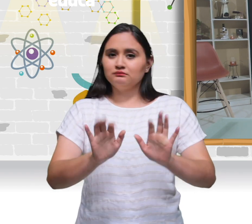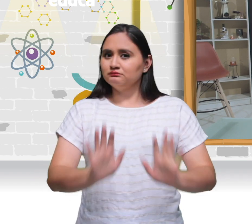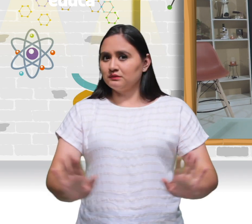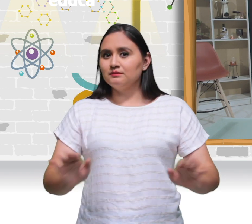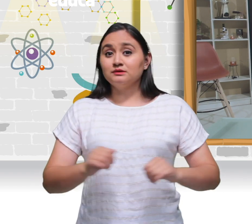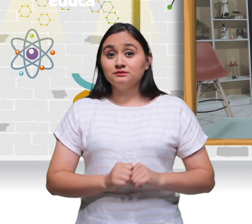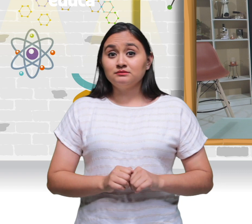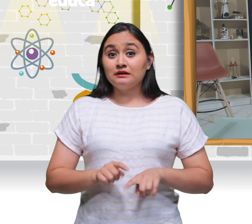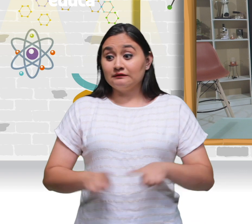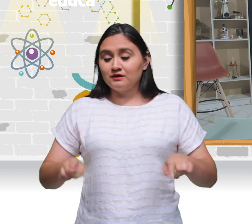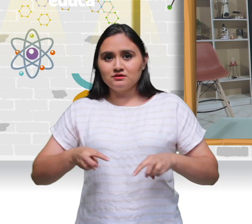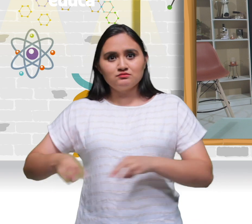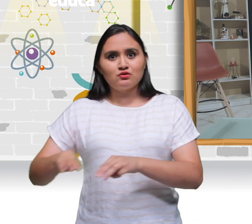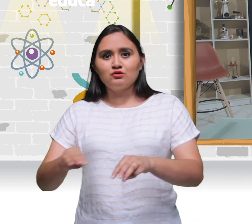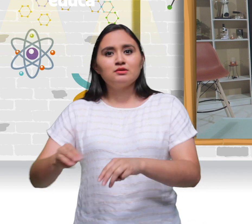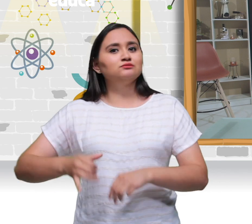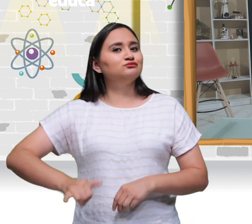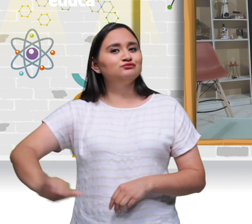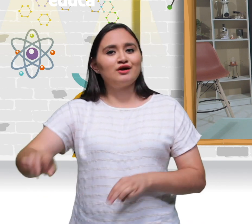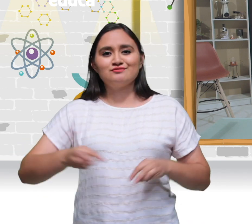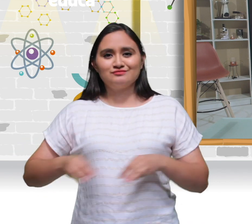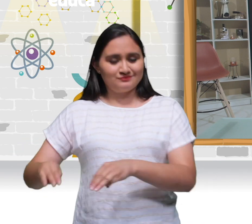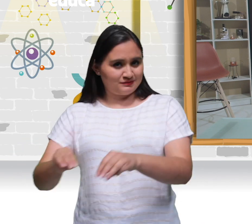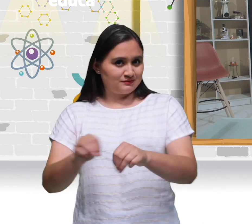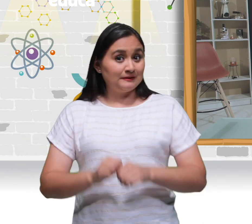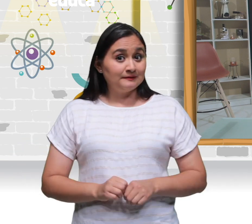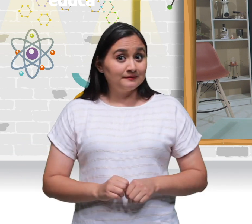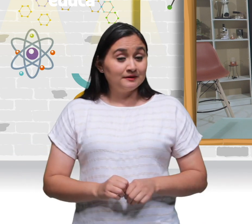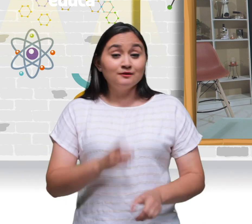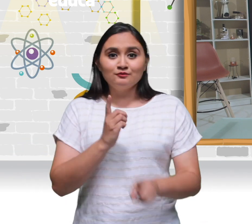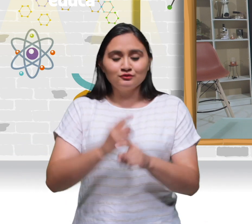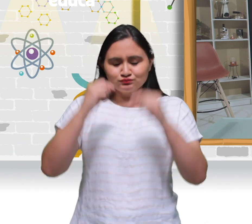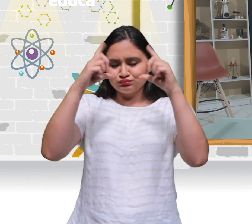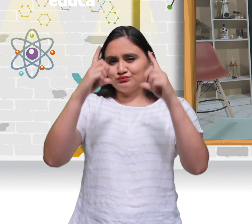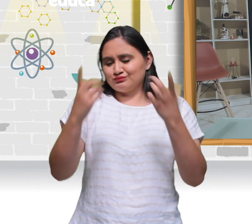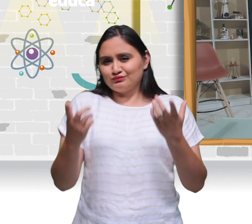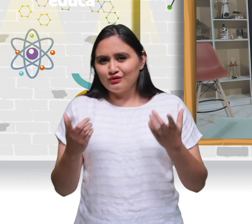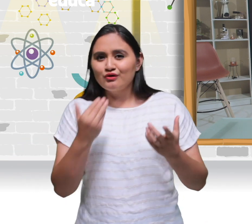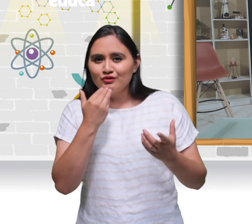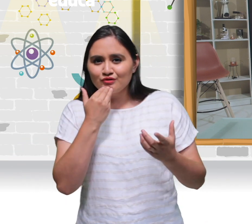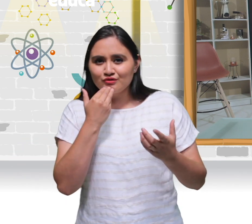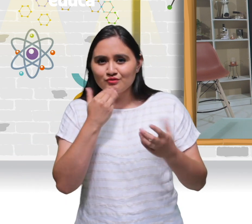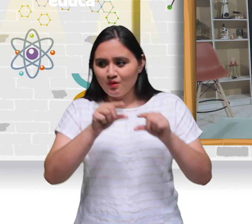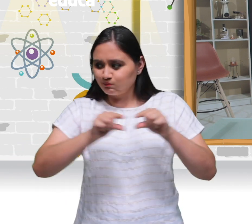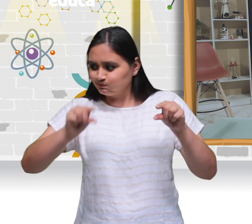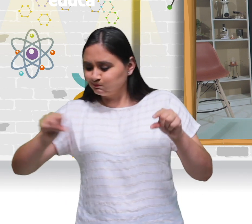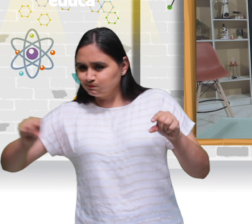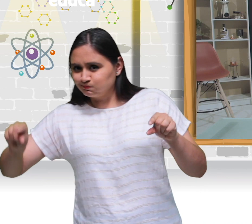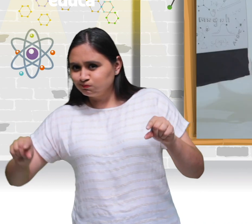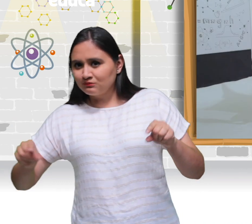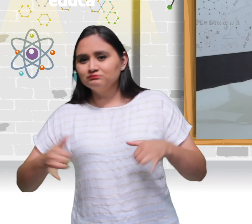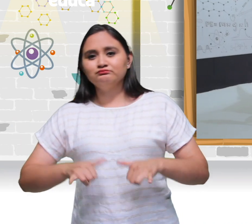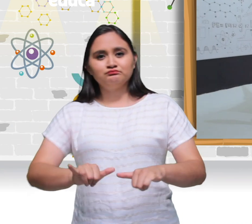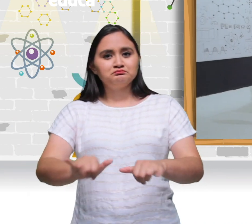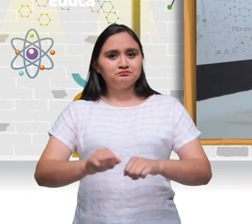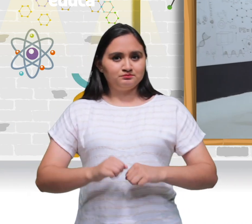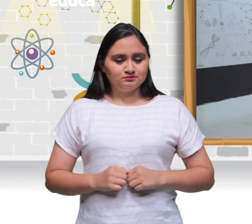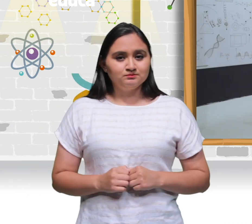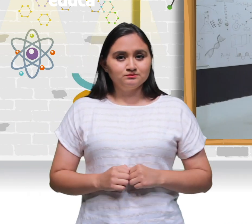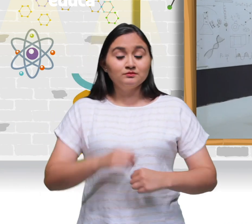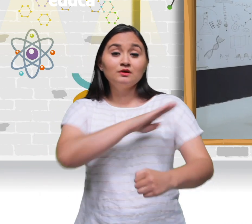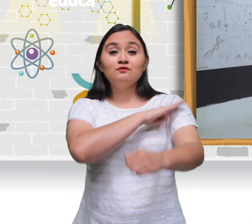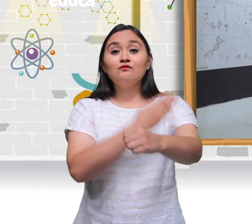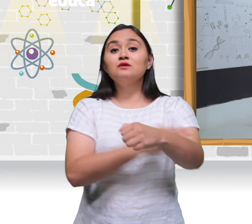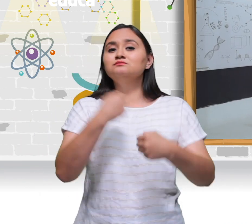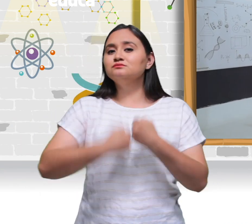tiende a seguir en movimiento. Por lo tanto, no deberíamos asombrarnos que el cuerpo disminuye su rozamiento cuando ya hemos logrado moverlo.